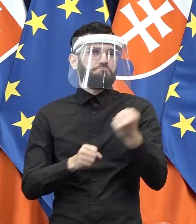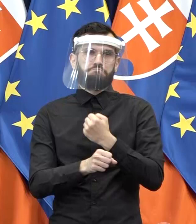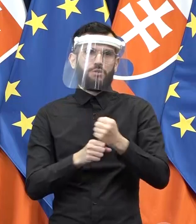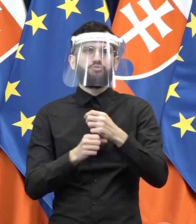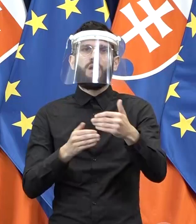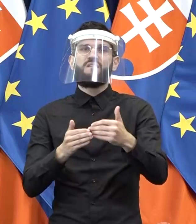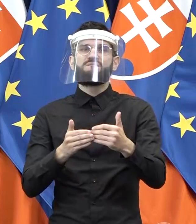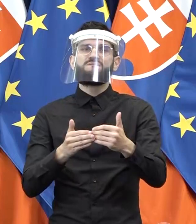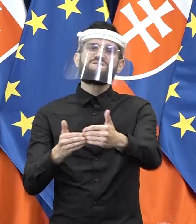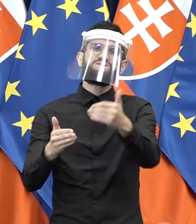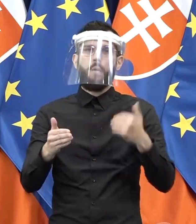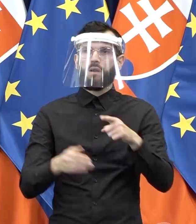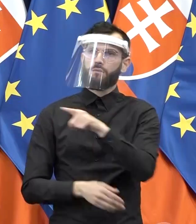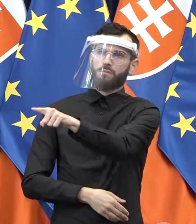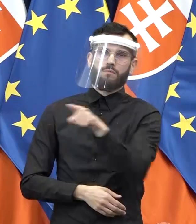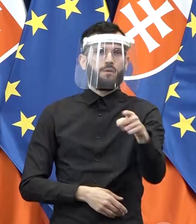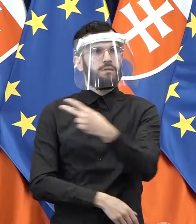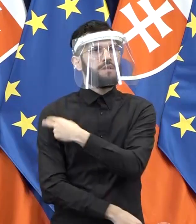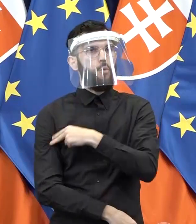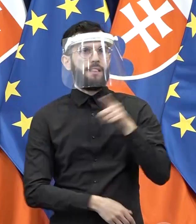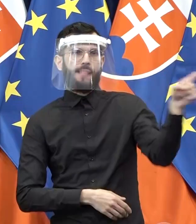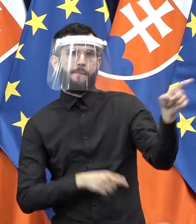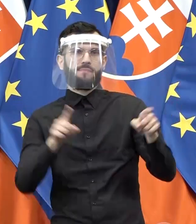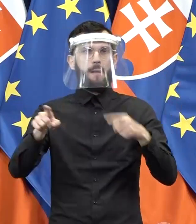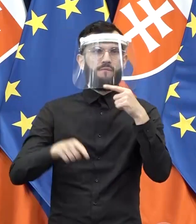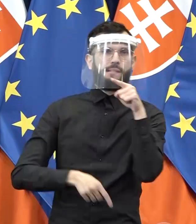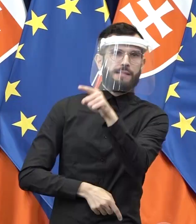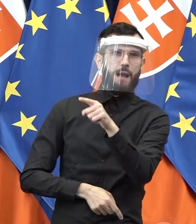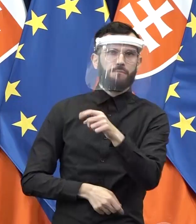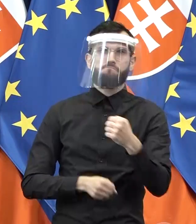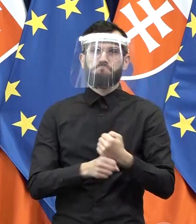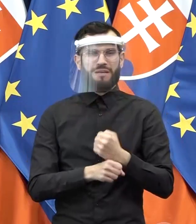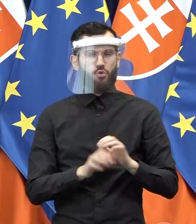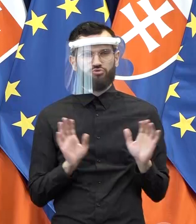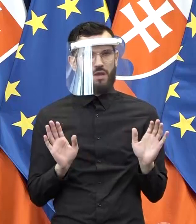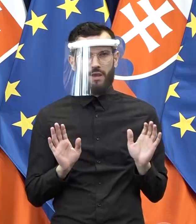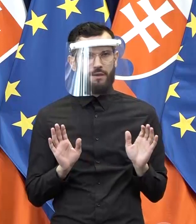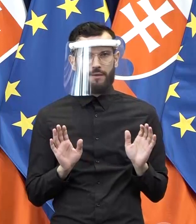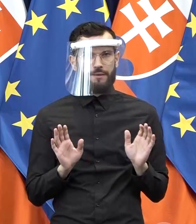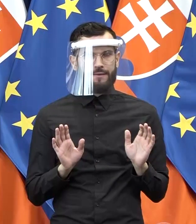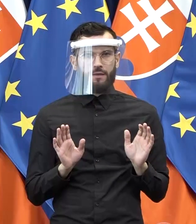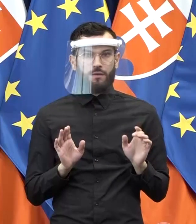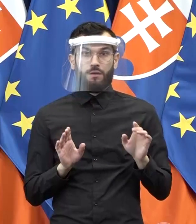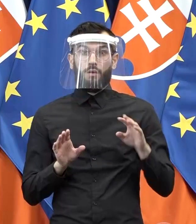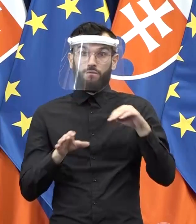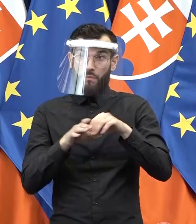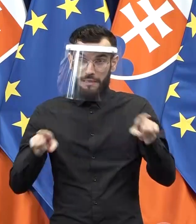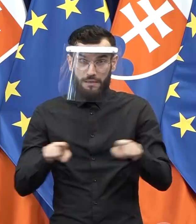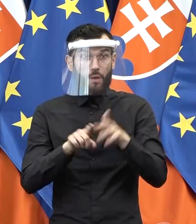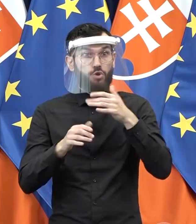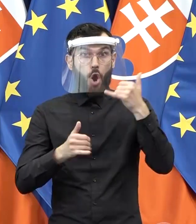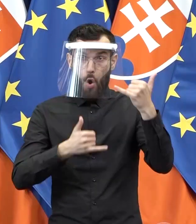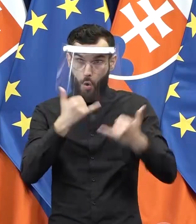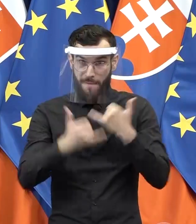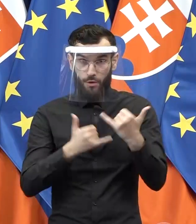zmysel dopredu teraz ukazovať na konkrétnu nemocnicu alebo nemocnice, ostrakizovali nejakým spôsobom. Jednoducho v momente, ak sa to tam znova